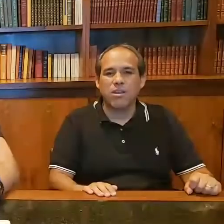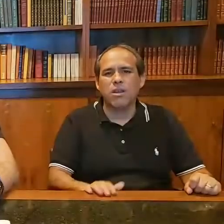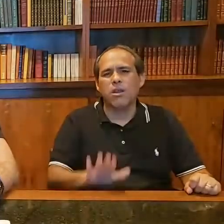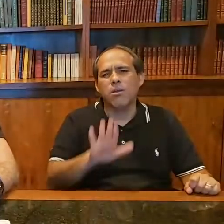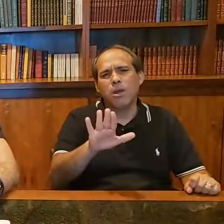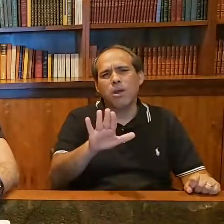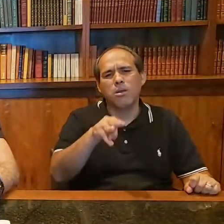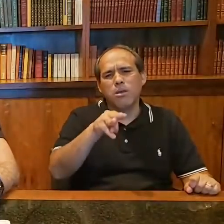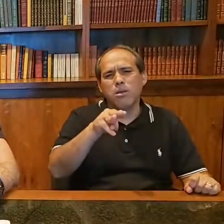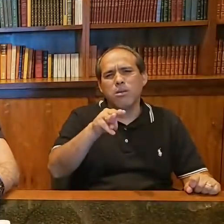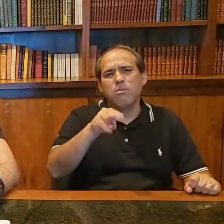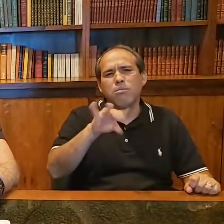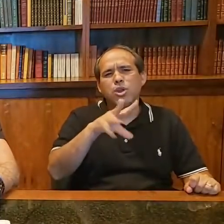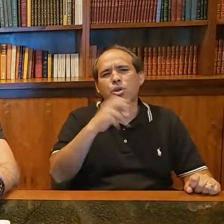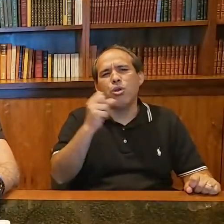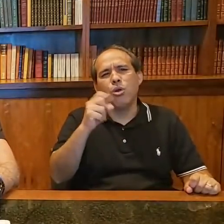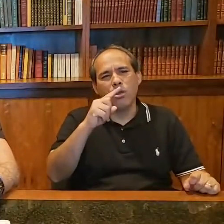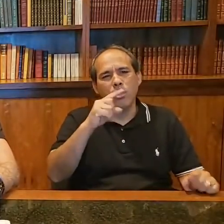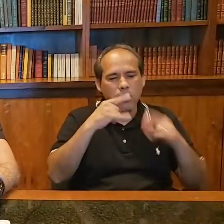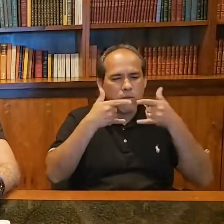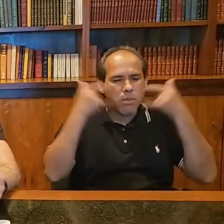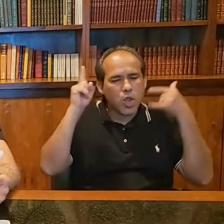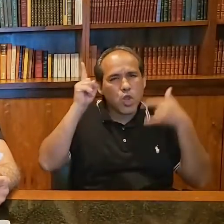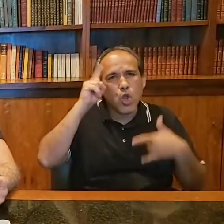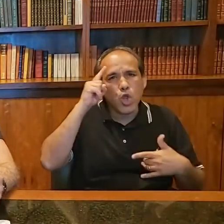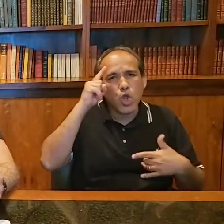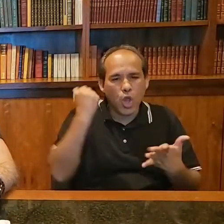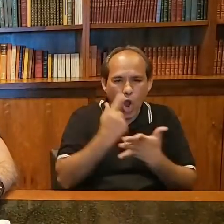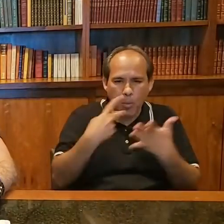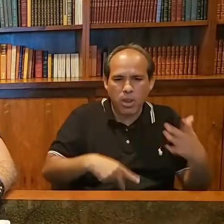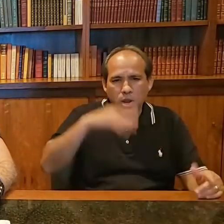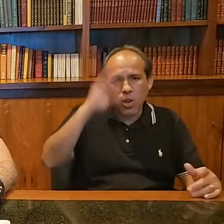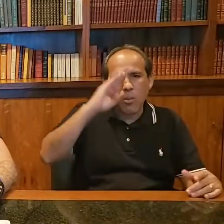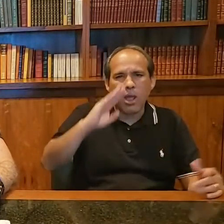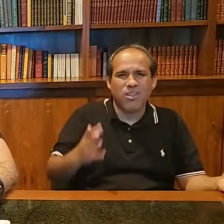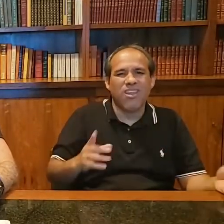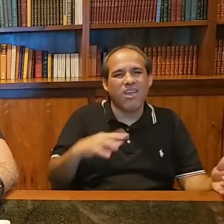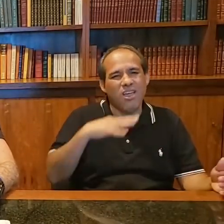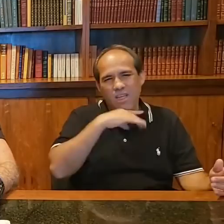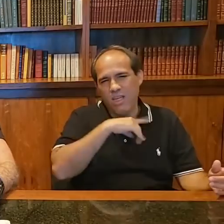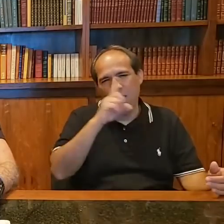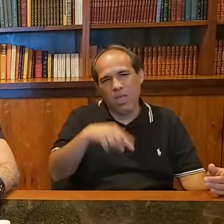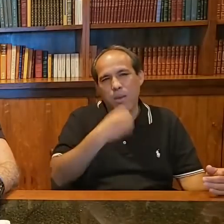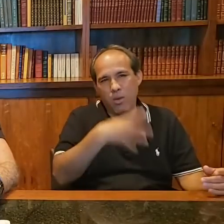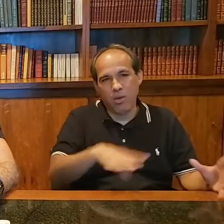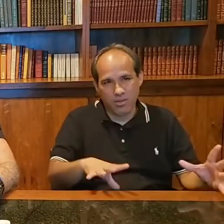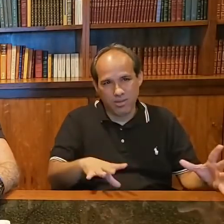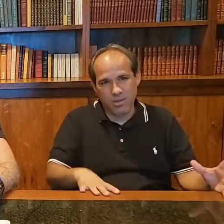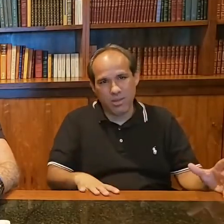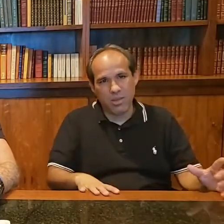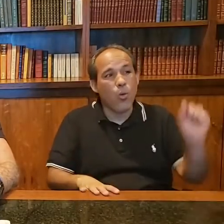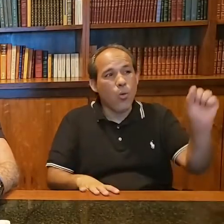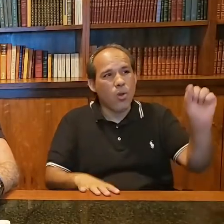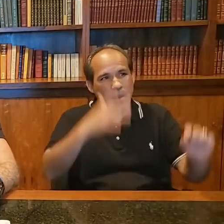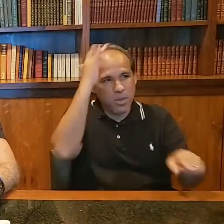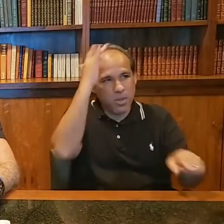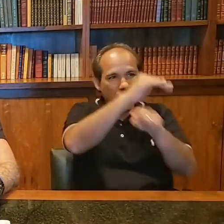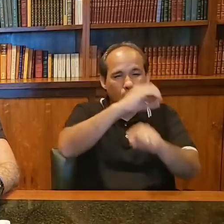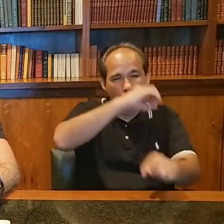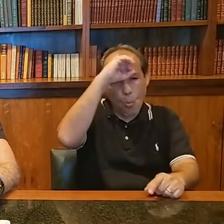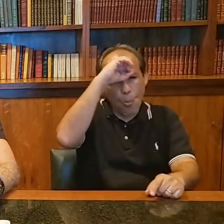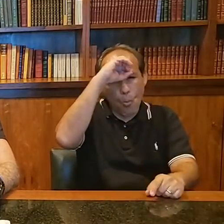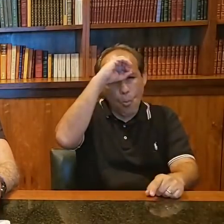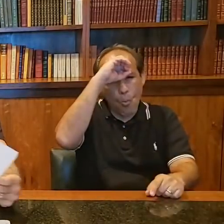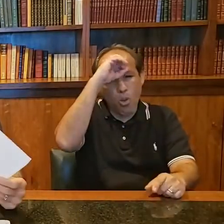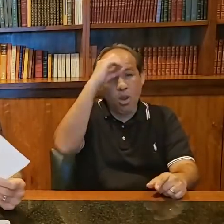milhões de máscaras compradas diariamente no Brasil, isso é muito bom. Tá? Muito bom para quem ou está iludido, não está bem